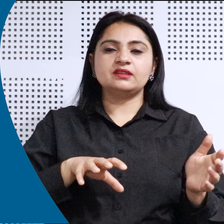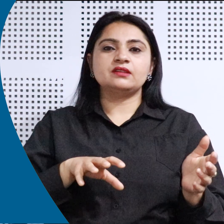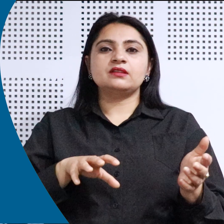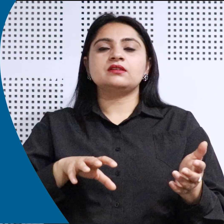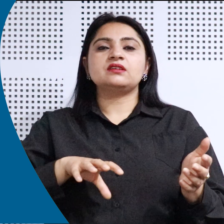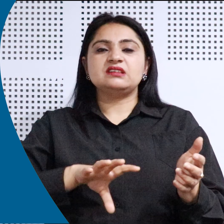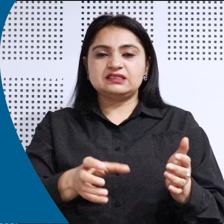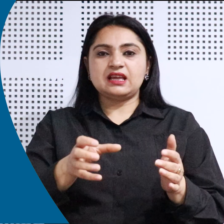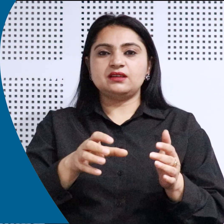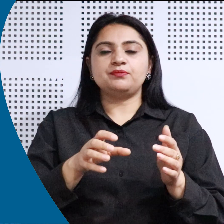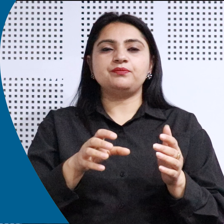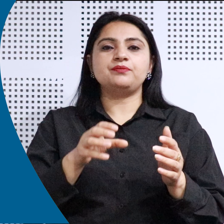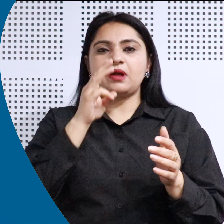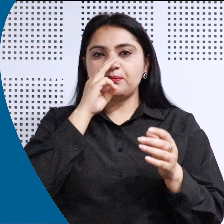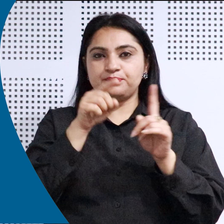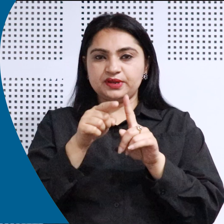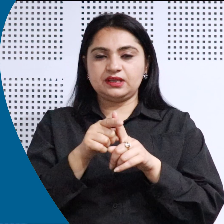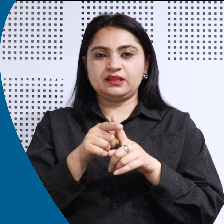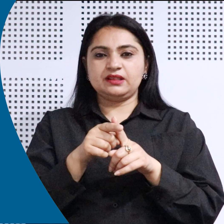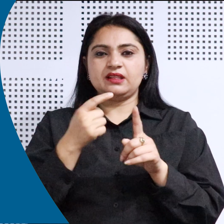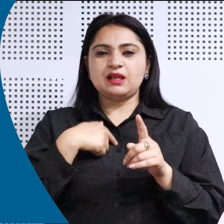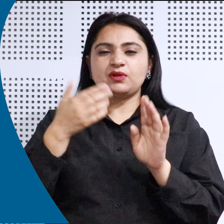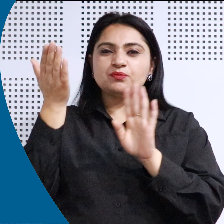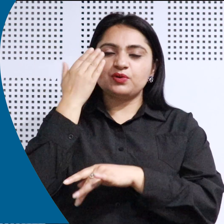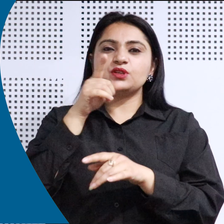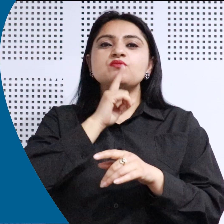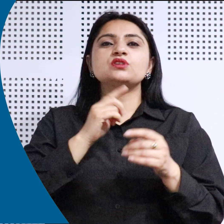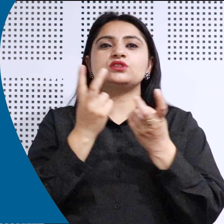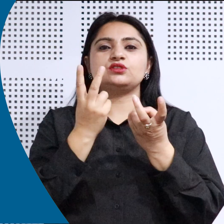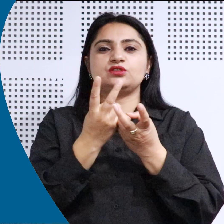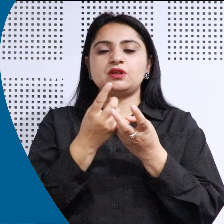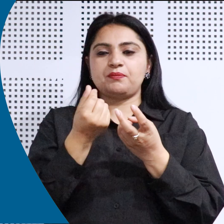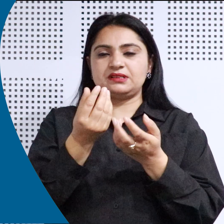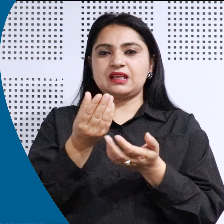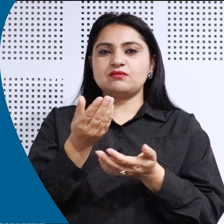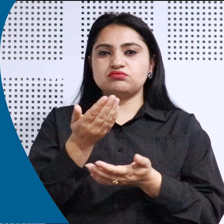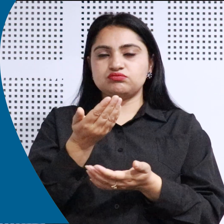व्यवस्थापन प्रणाली जनसूत्र छ, यसमा पनि हामीले विगत वर्षहरूमा जस्तै सापटी लिने